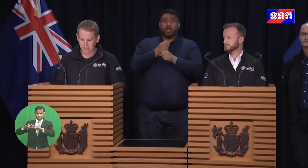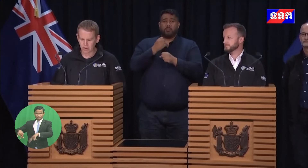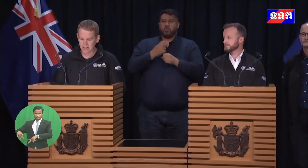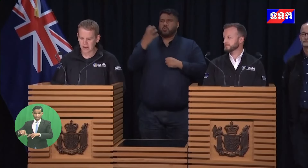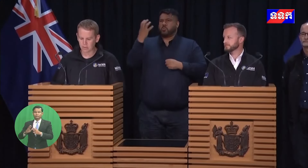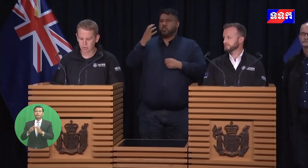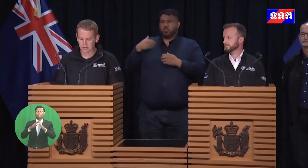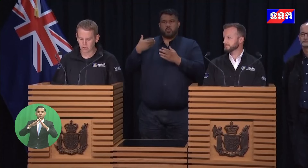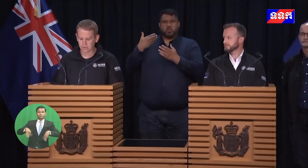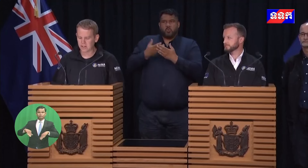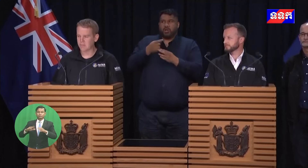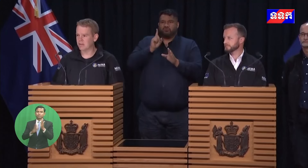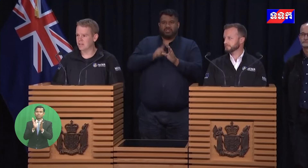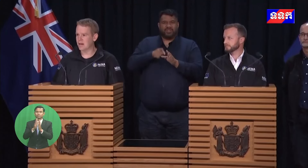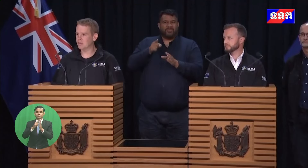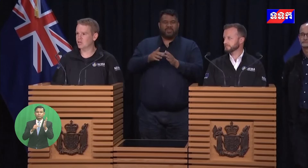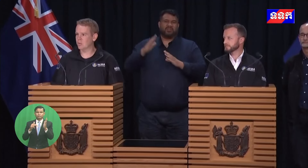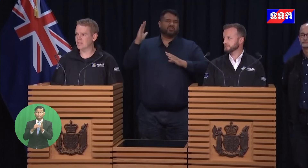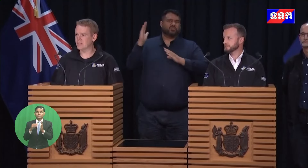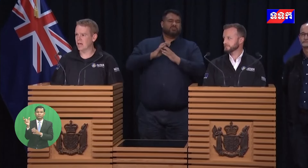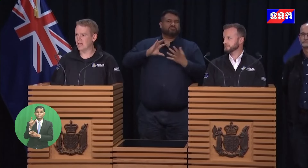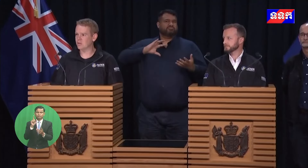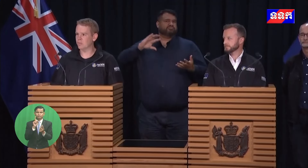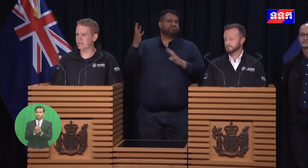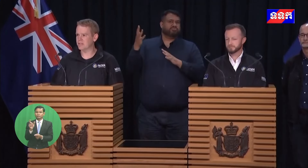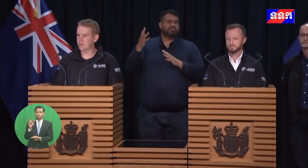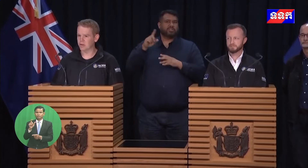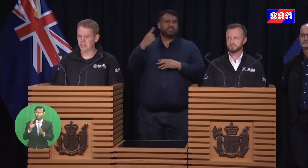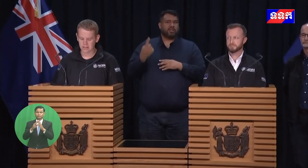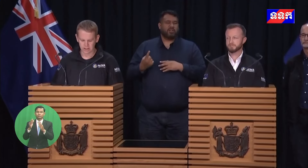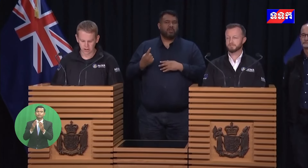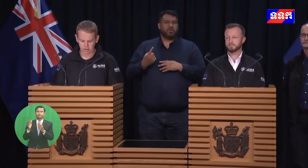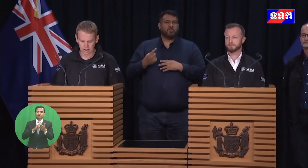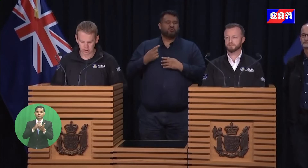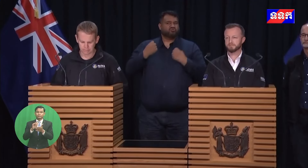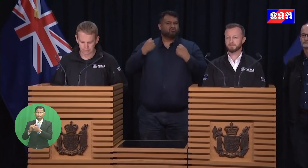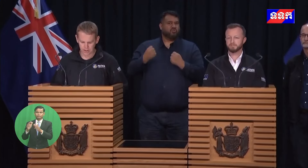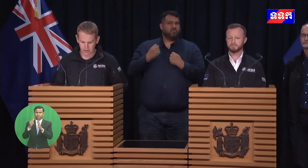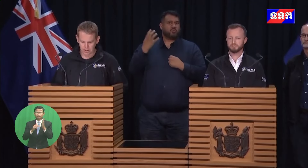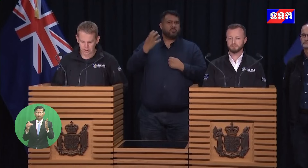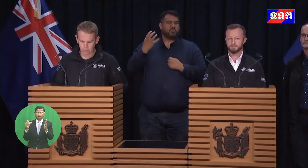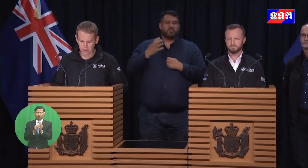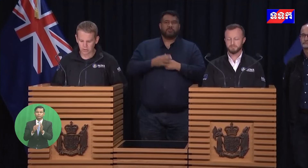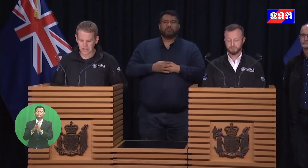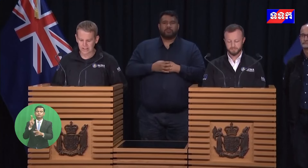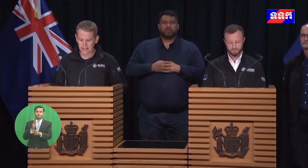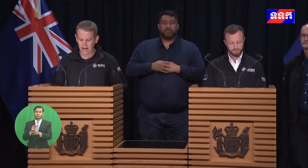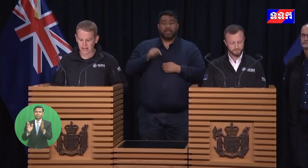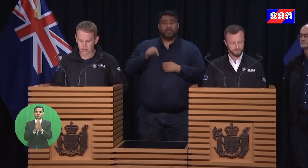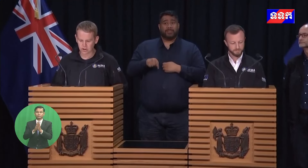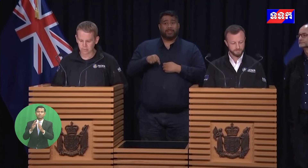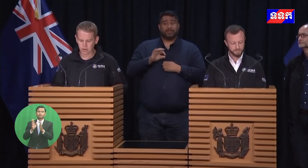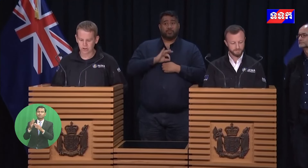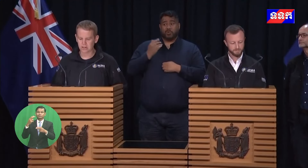រដែលប្រទេសនូវែលសេឡង់ពុំធ្លាប់ជួបប្រទេសនោះឡើយរដ្ឋាភិបាលនូវែលសេឡង់បានប្រកាសដាក់ប្រទេសនៅក្នុងភាពអាសន្ននៅថ្ងៃ